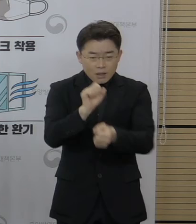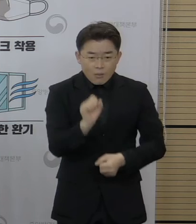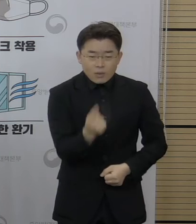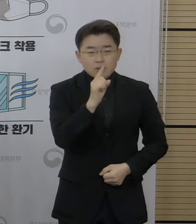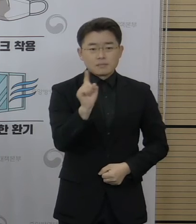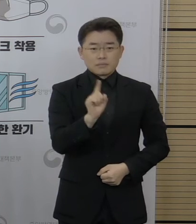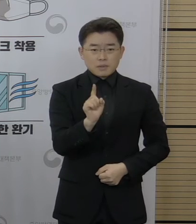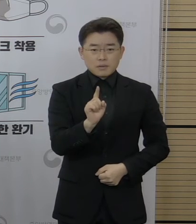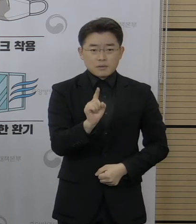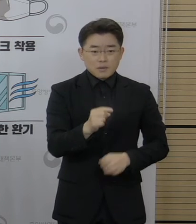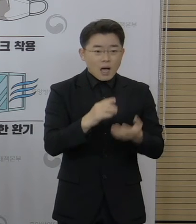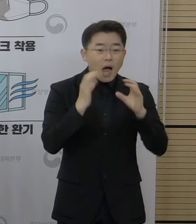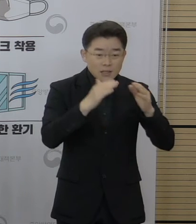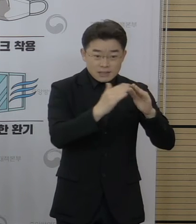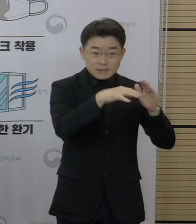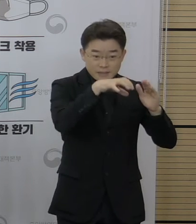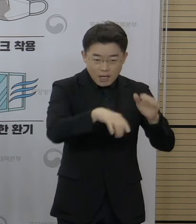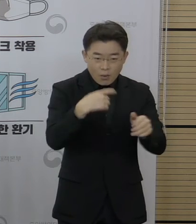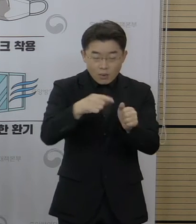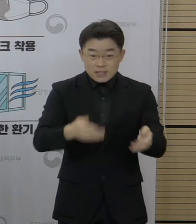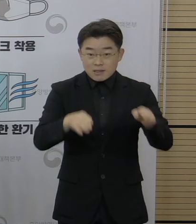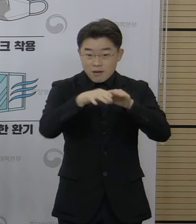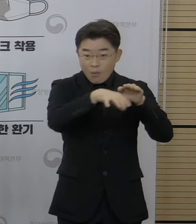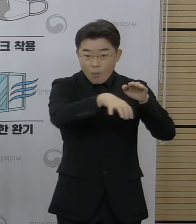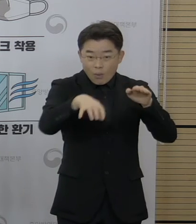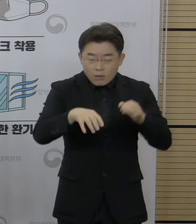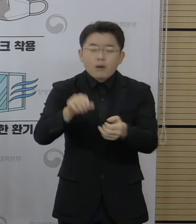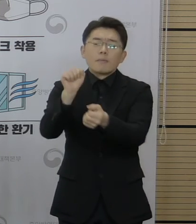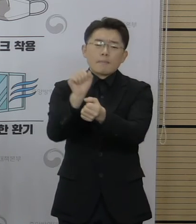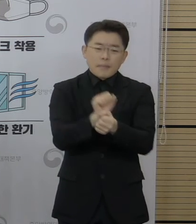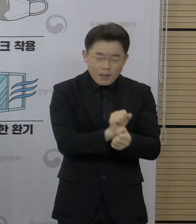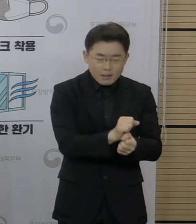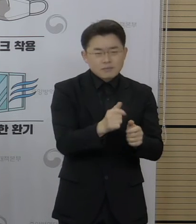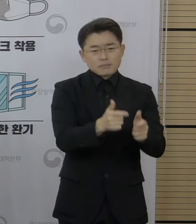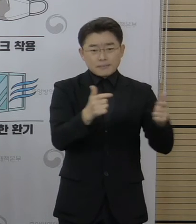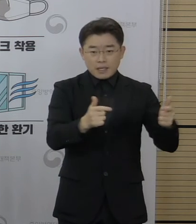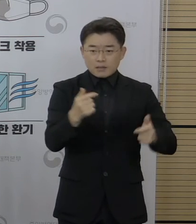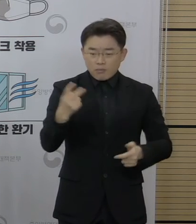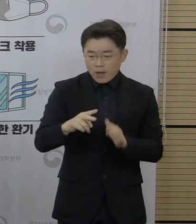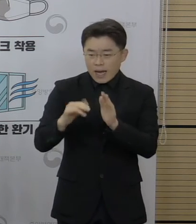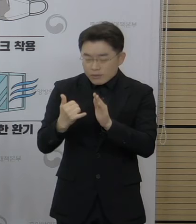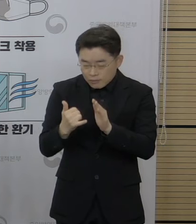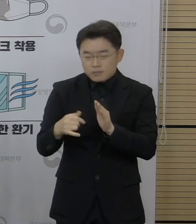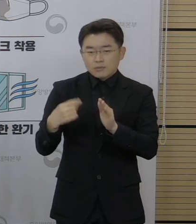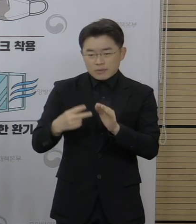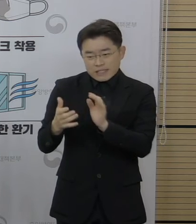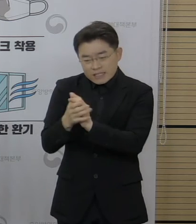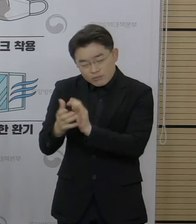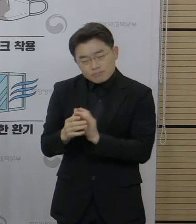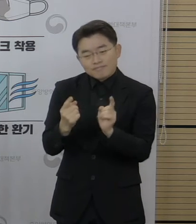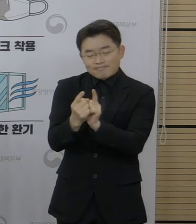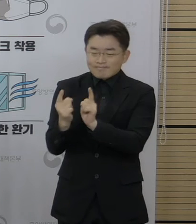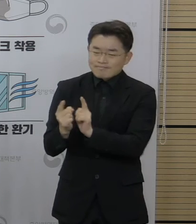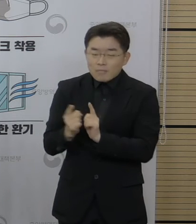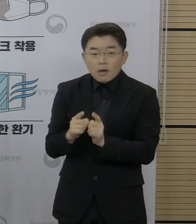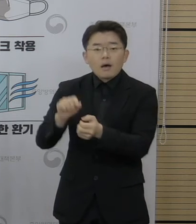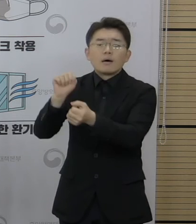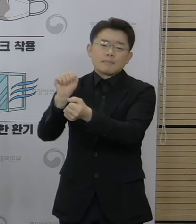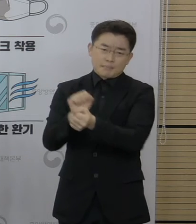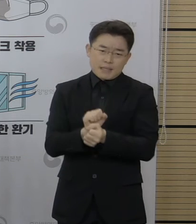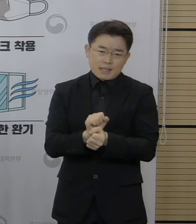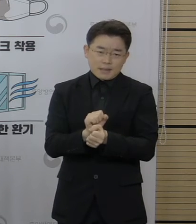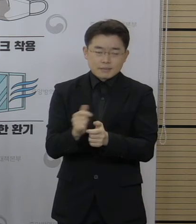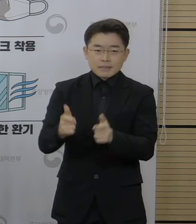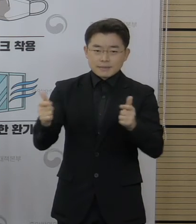어 보육 교육 시설을 통한 감염 경로가 많고 또 가족간 지 인간 친구 간의 접촉이 많은 것으로